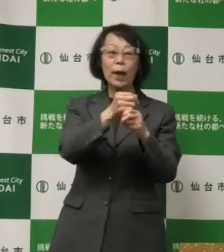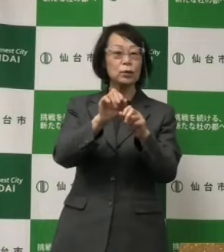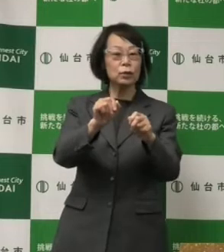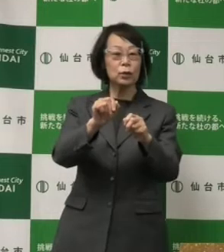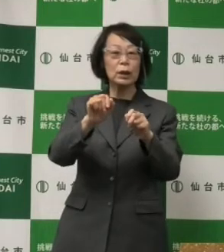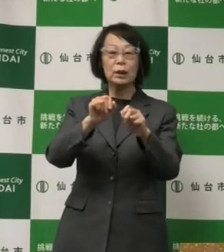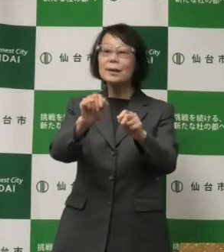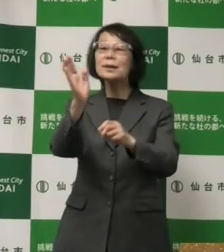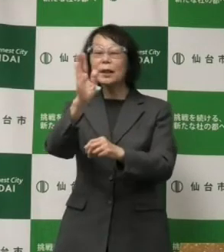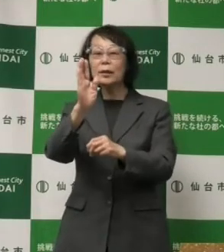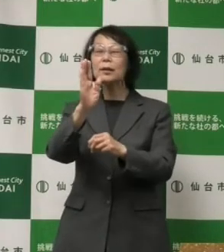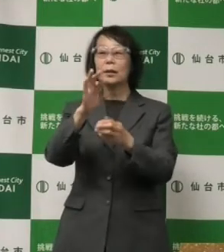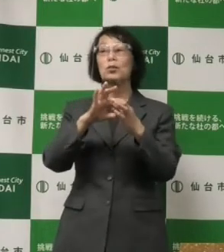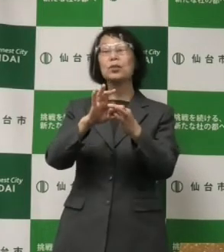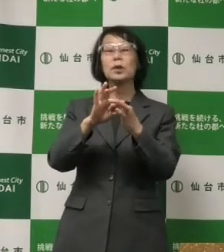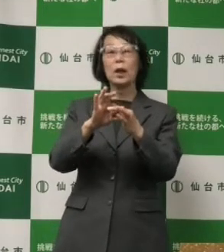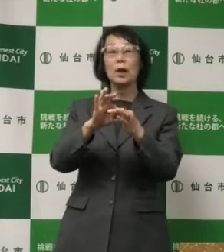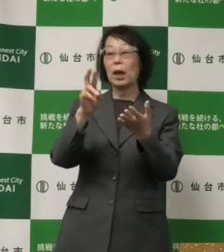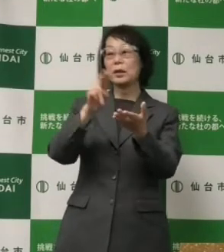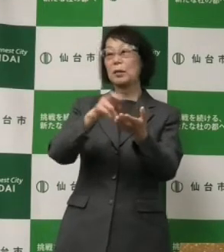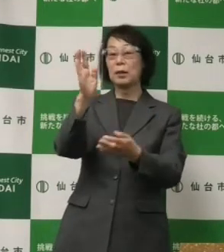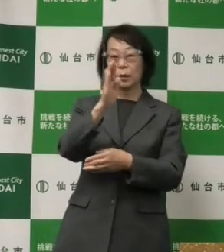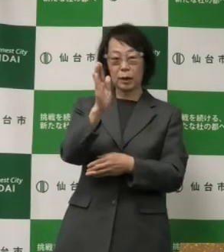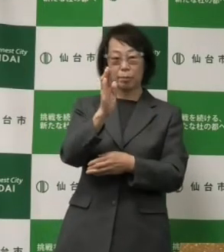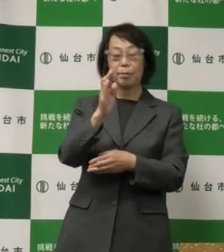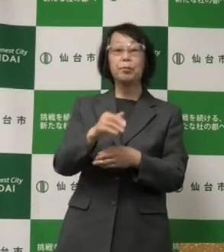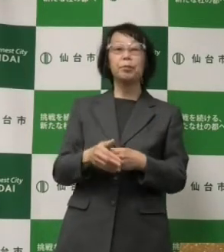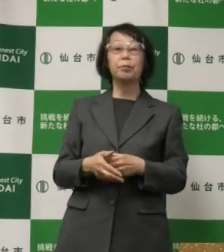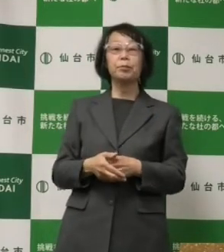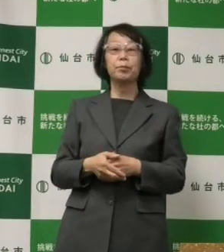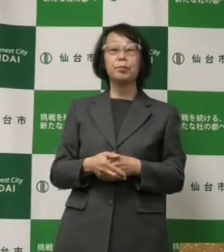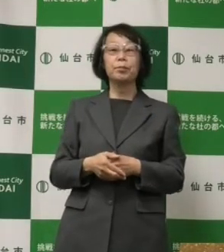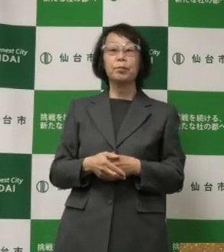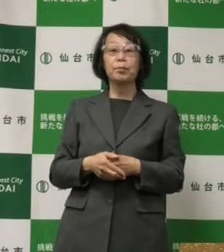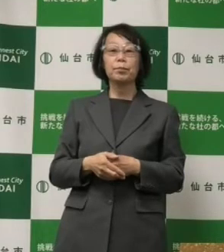ないということについては決めておりません。